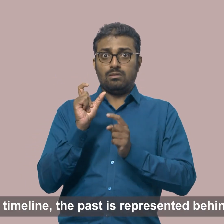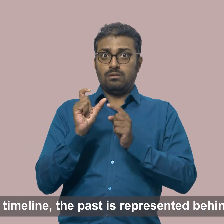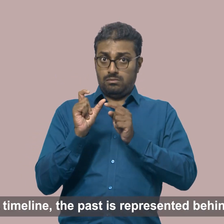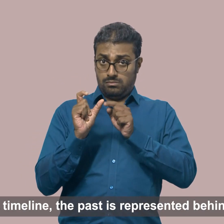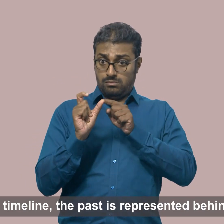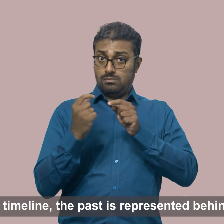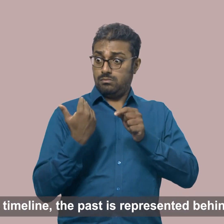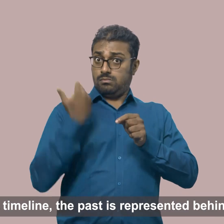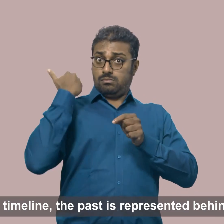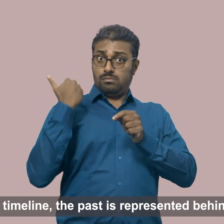फर्स्ट,